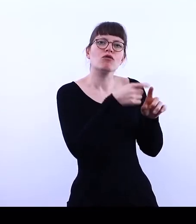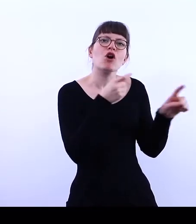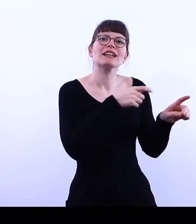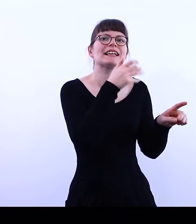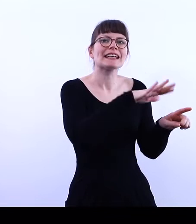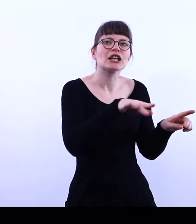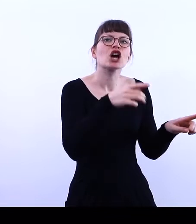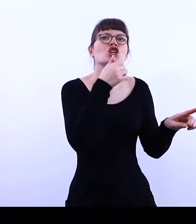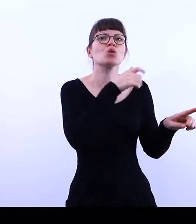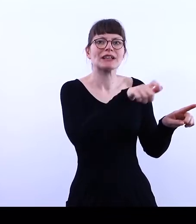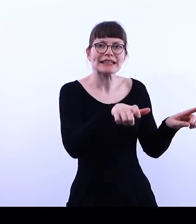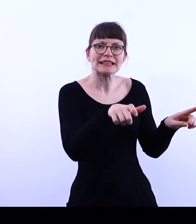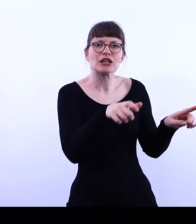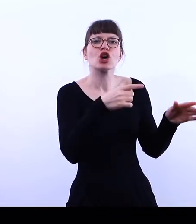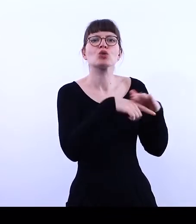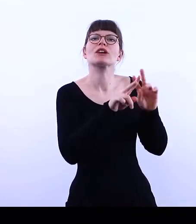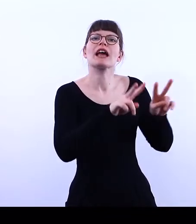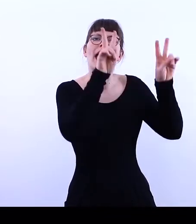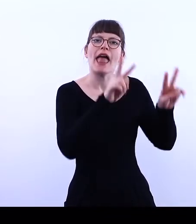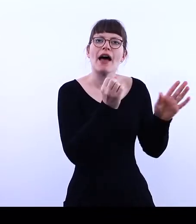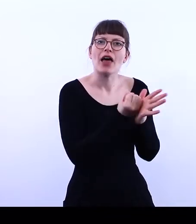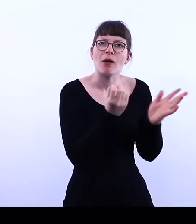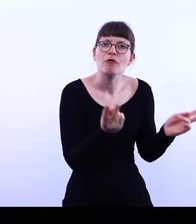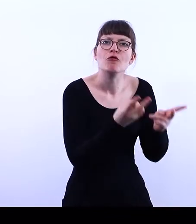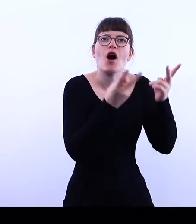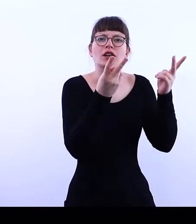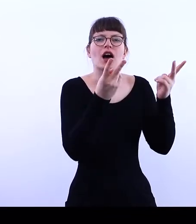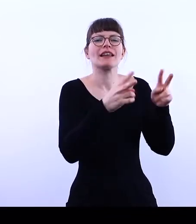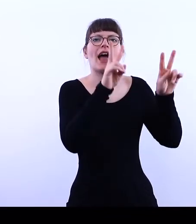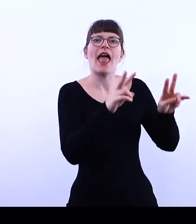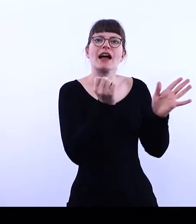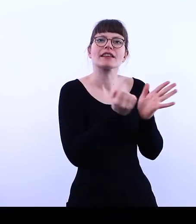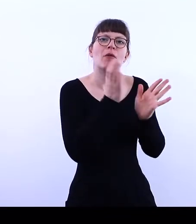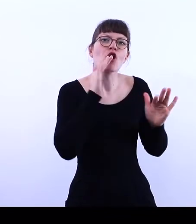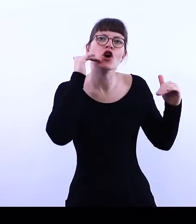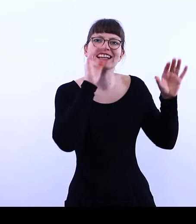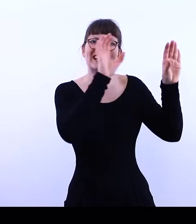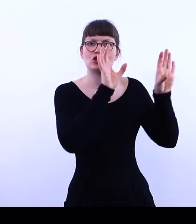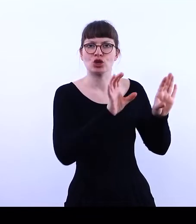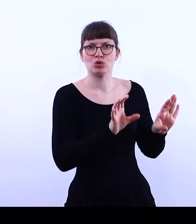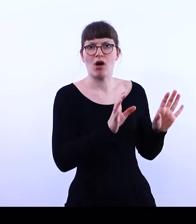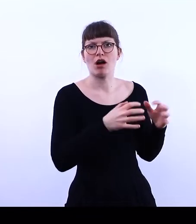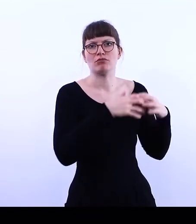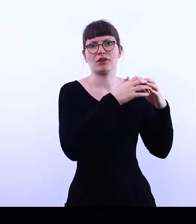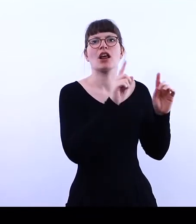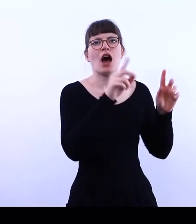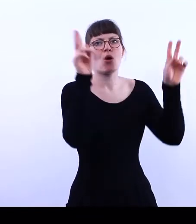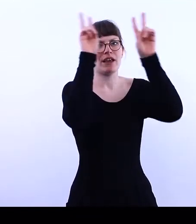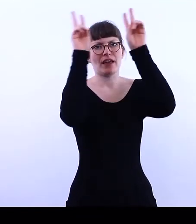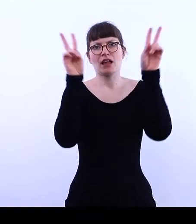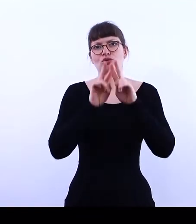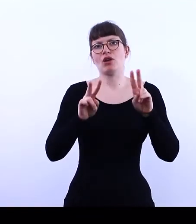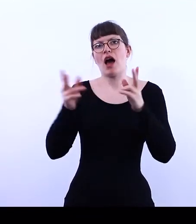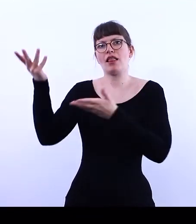darauf setzen, dass sie eben Ehrenamt fördern, ehrenamtsfreundliche Strukturen schaffen und eben auch einen internationalen Austausch gehen. Also